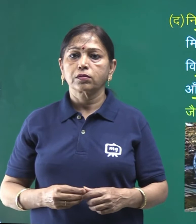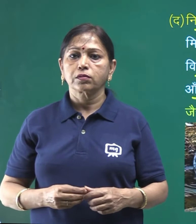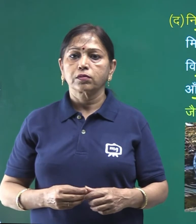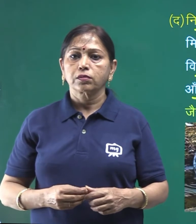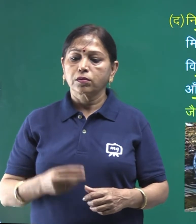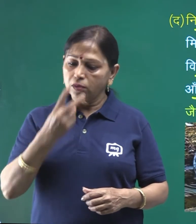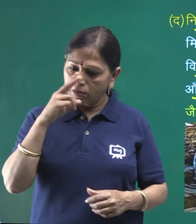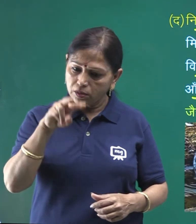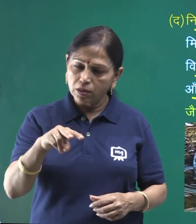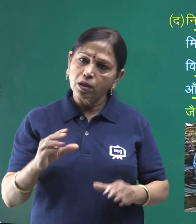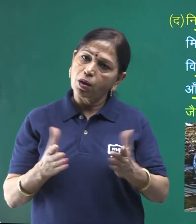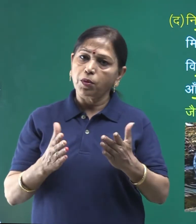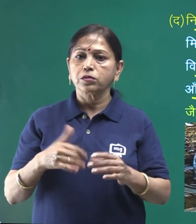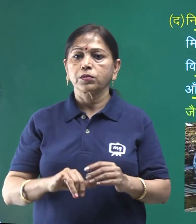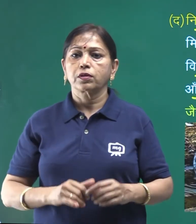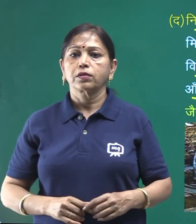देखा जा सकता है।